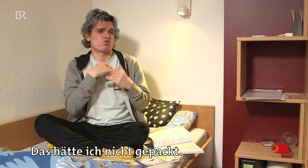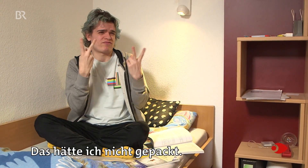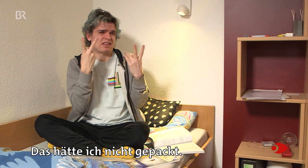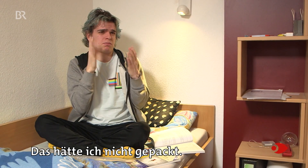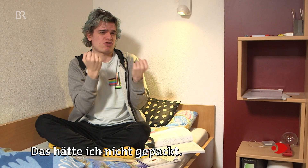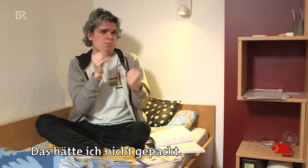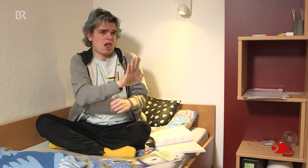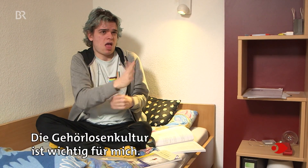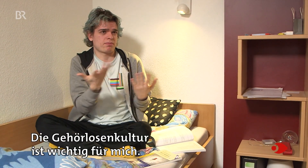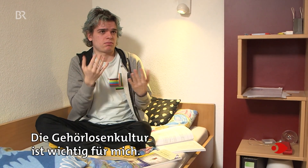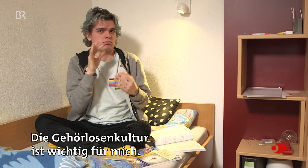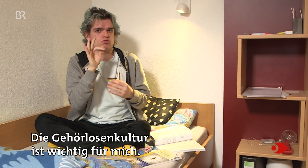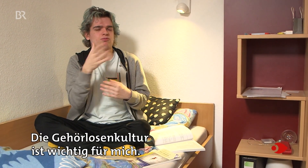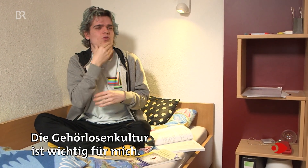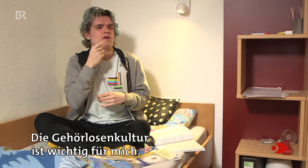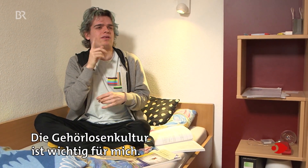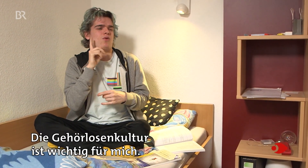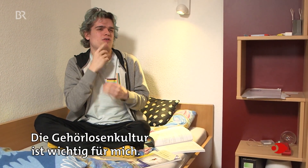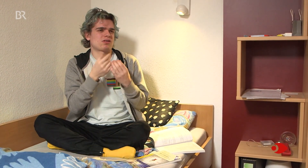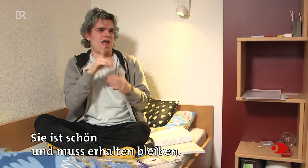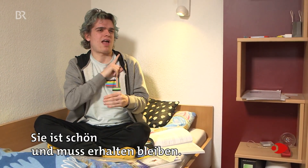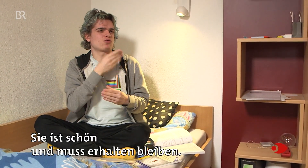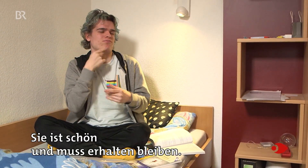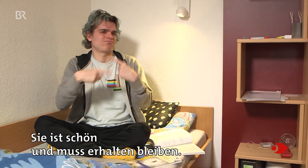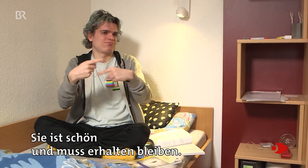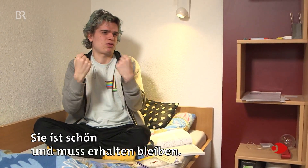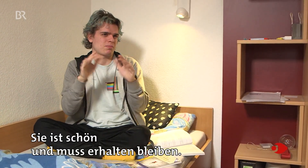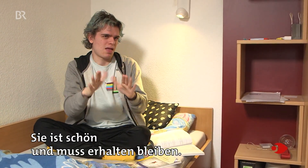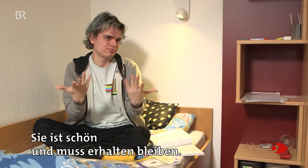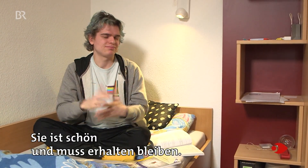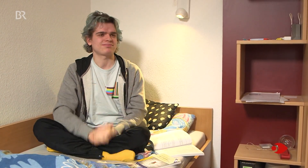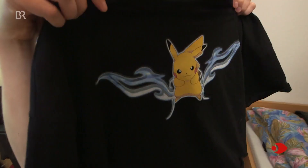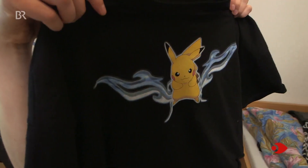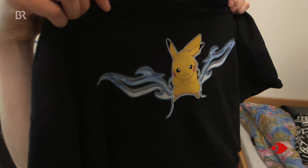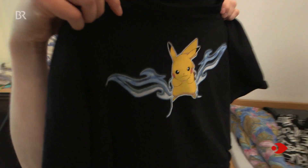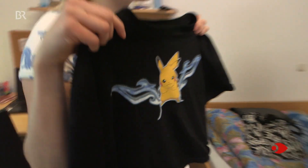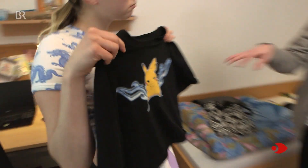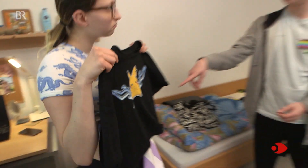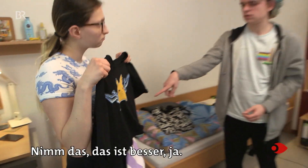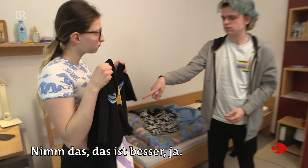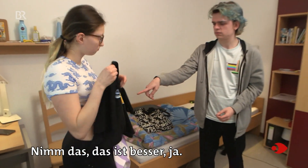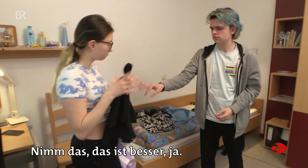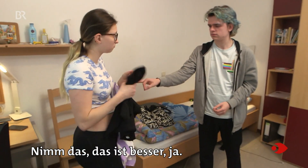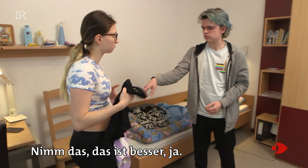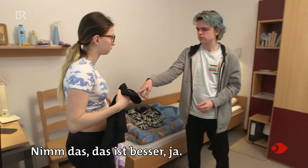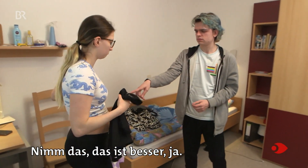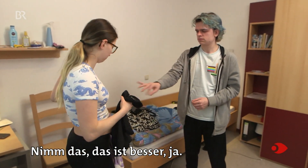ich nicht gepackt. Die Gehörlosenkultur ist wichtig für mich. Sie ist schön und muss erhalten bleiben. Nimm das. Das ist besser,